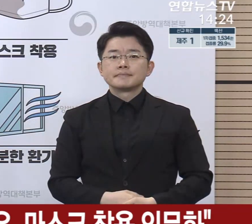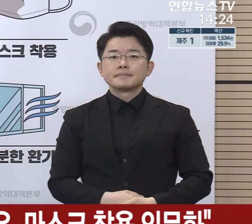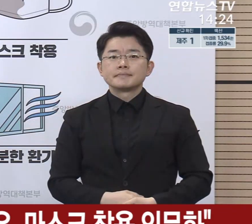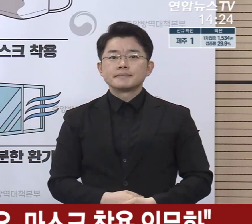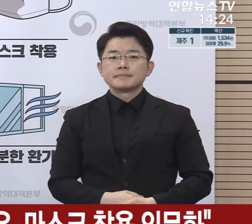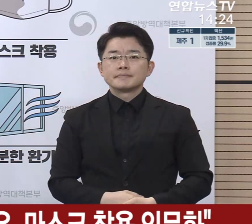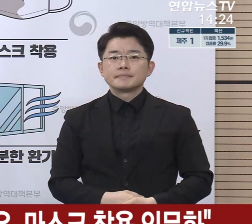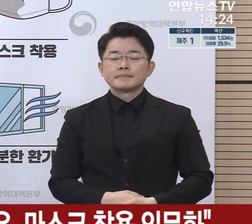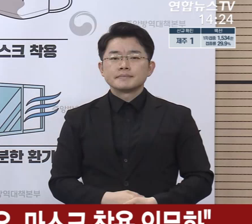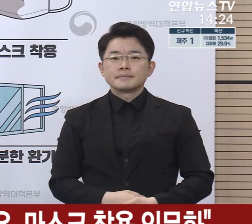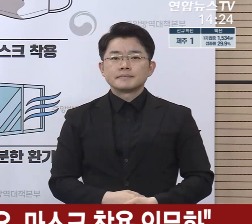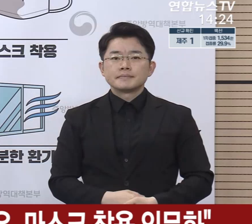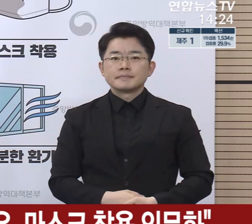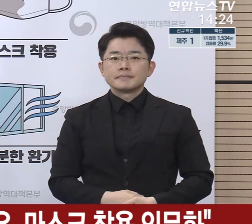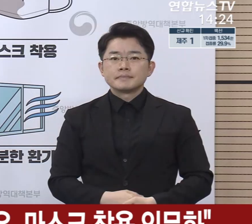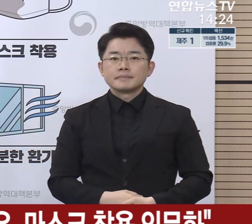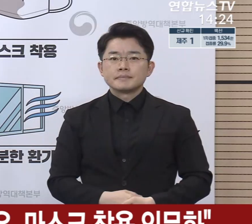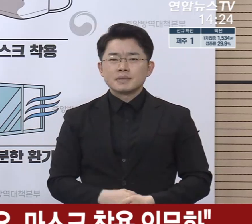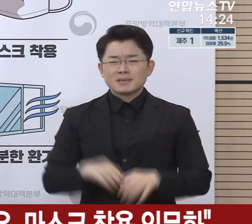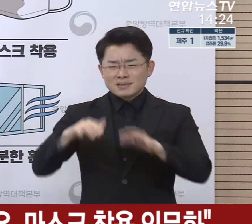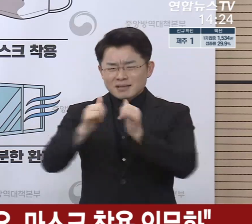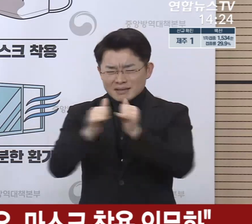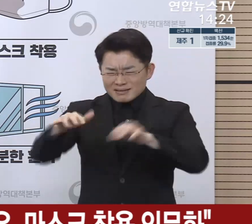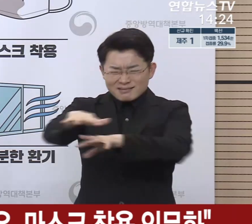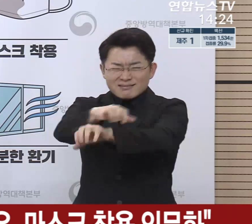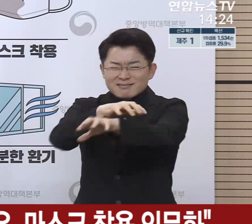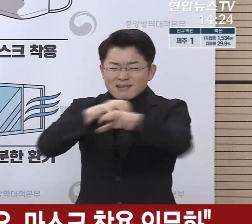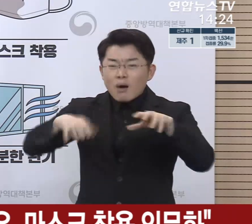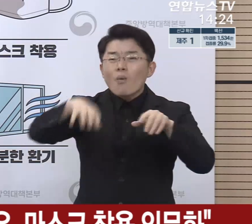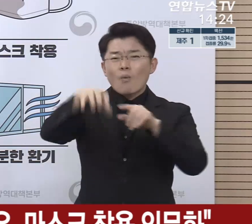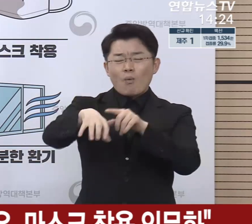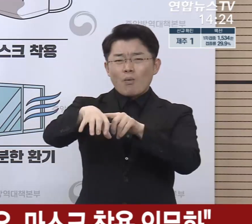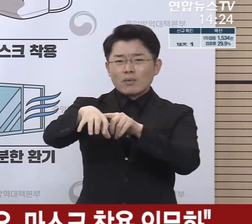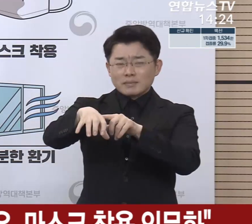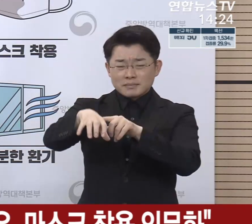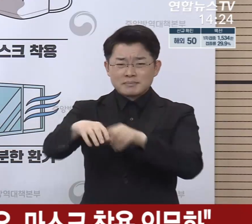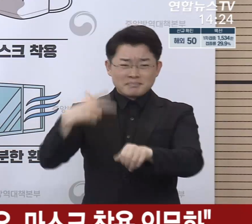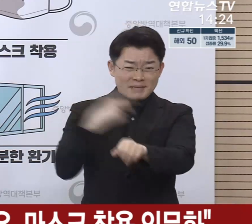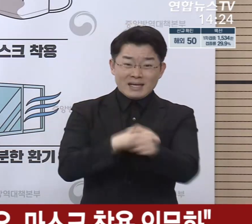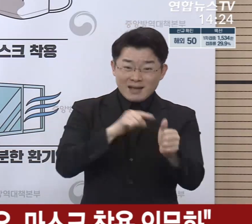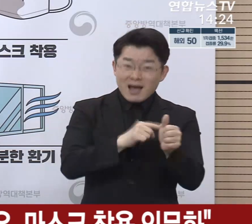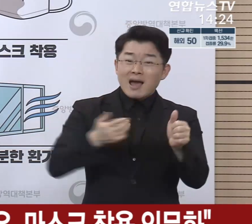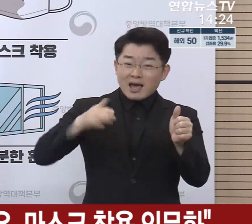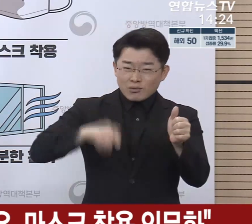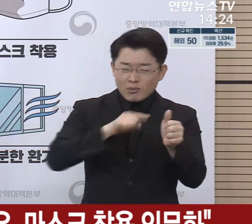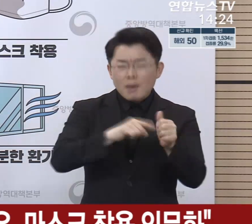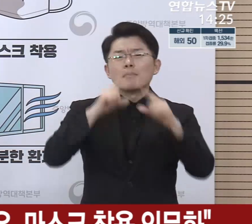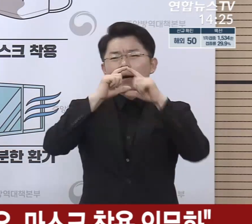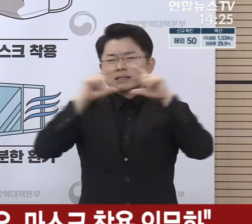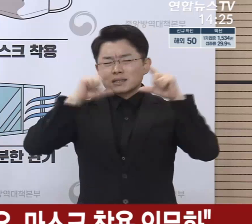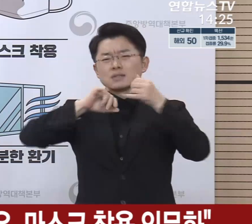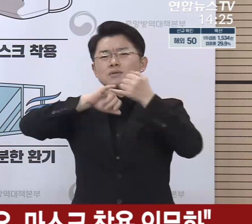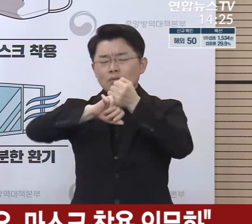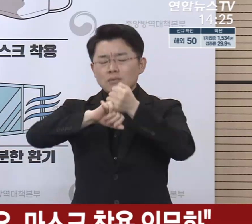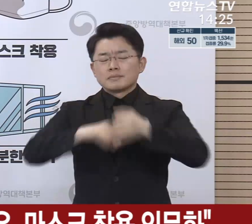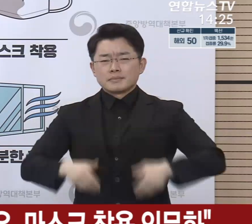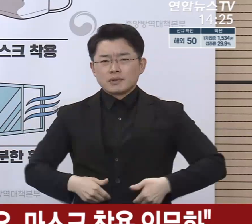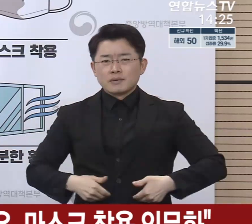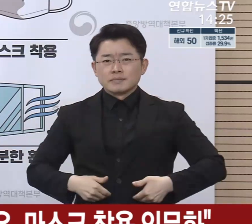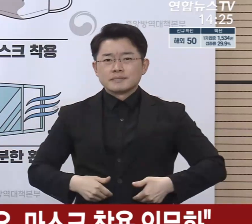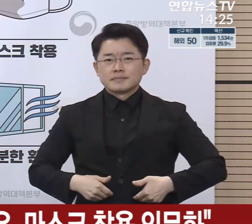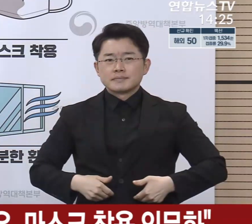과태료 부과 여부와는 별개로 사람이 많은 곳에서는 예방접종자라 하더라도 마스크 착용을 거듭